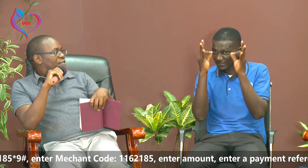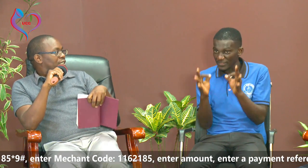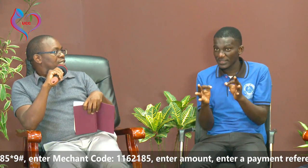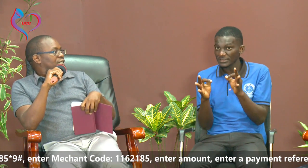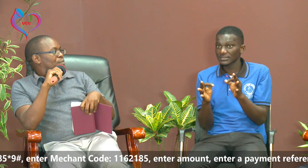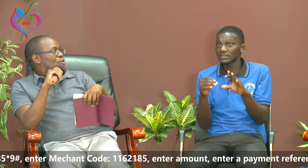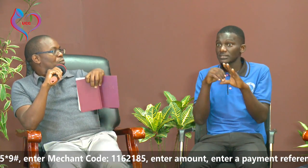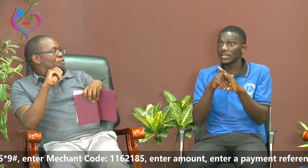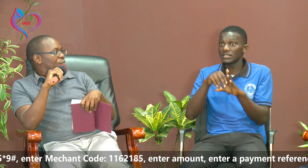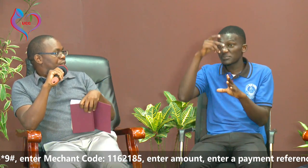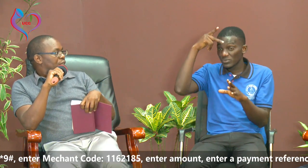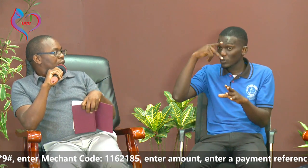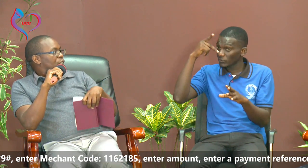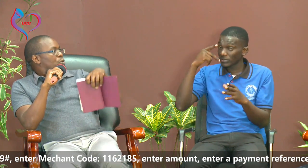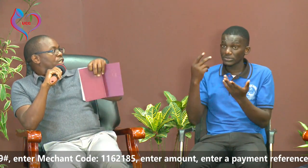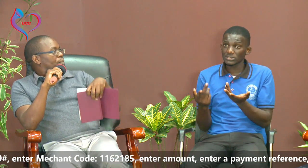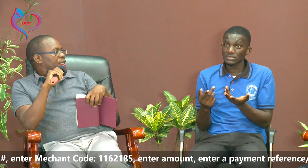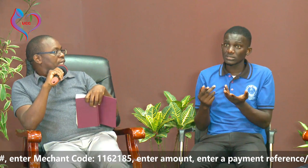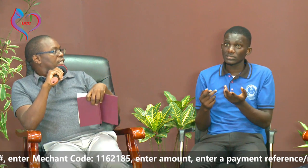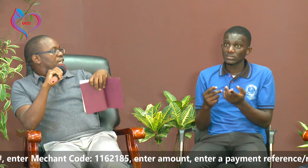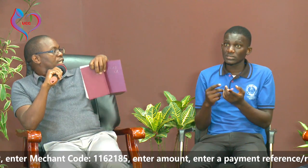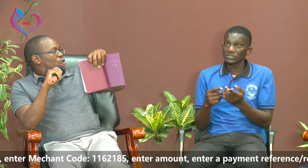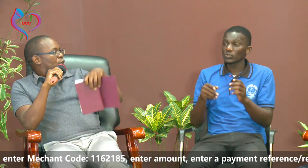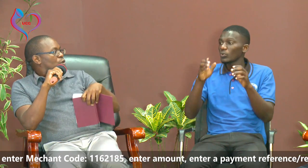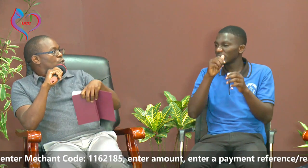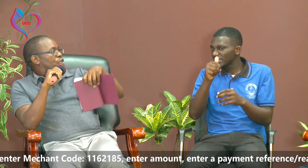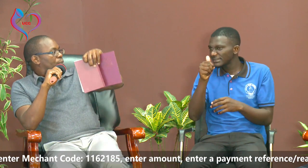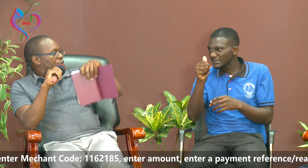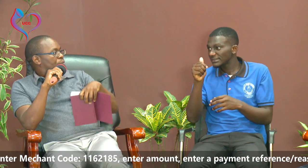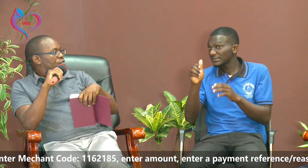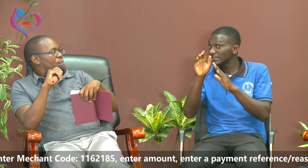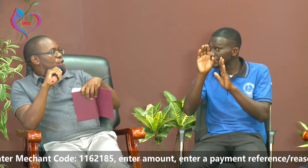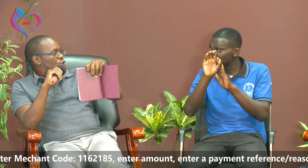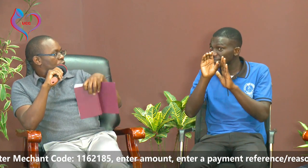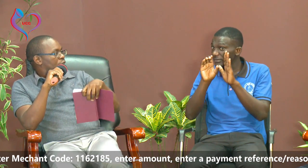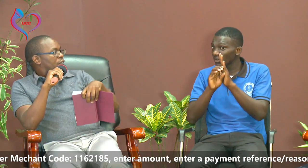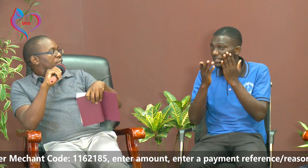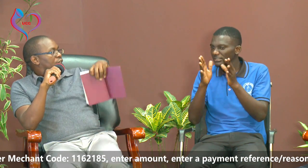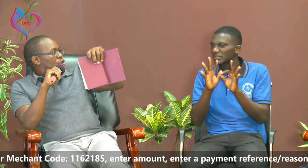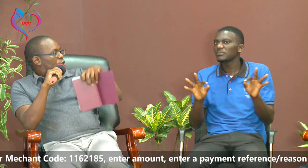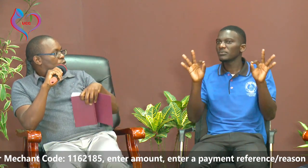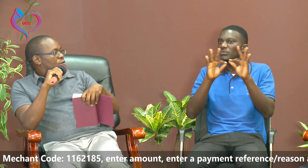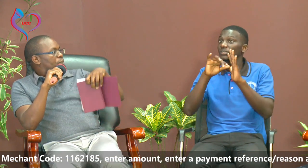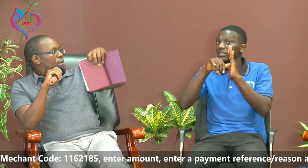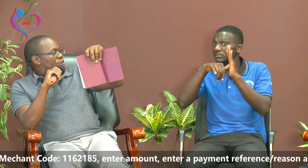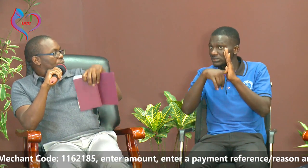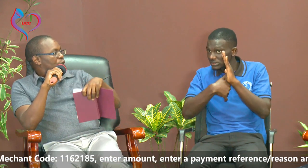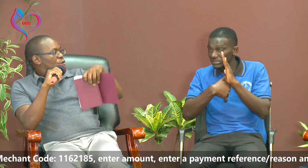31 things in the book of Proverbs. Nekubli chapter ngije ensonge enkulu mu chapter ya Proverbs esoka, nenje ensonge enkulu mu chapter Proverbs